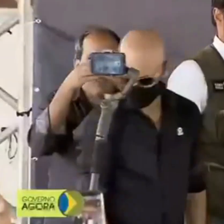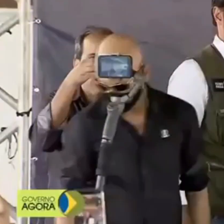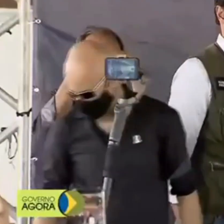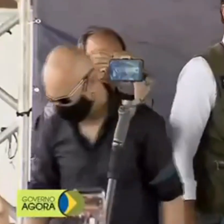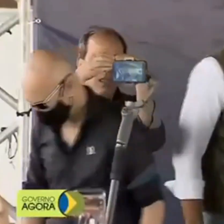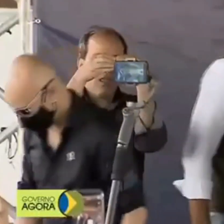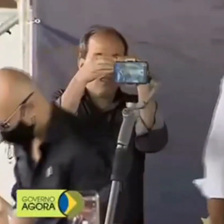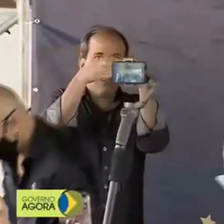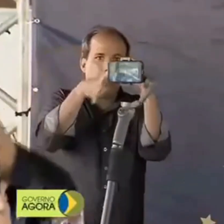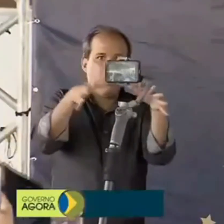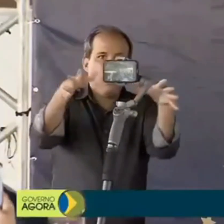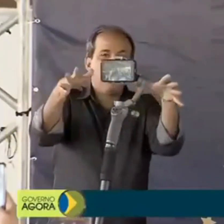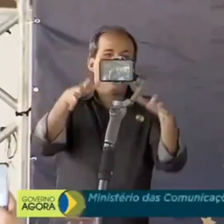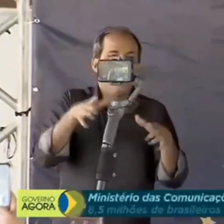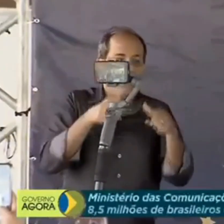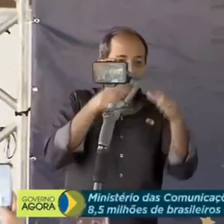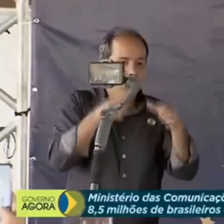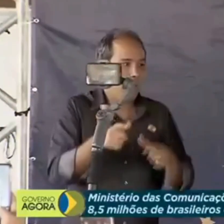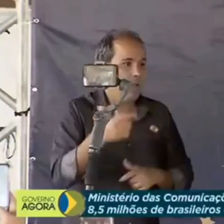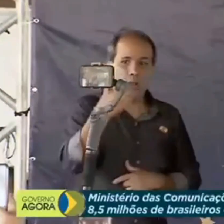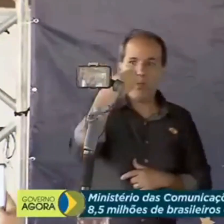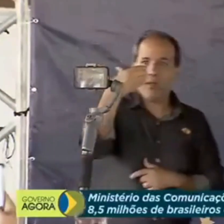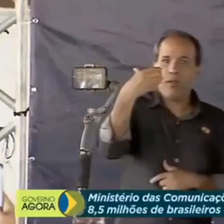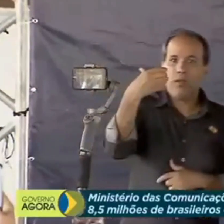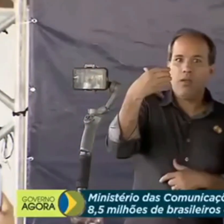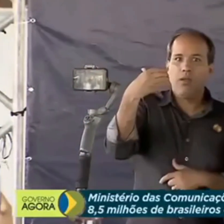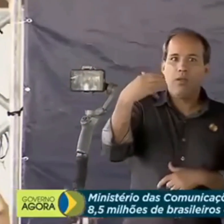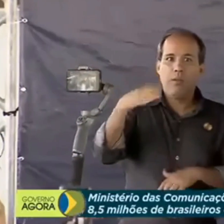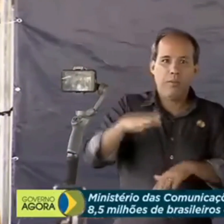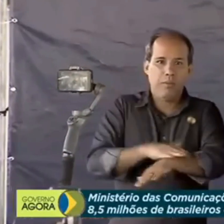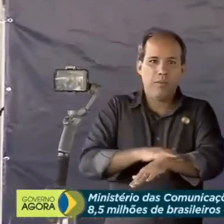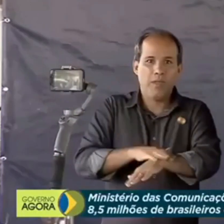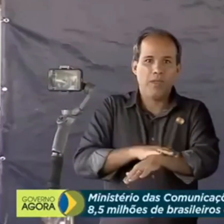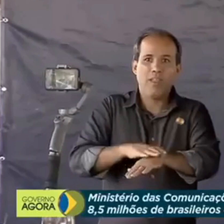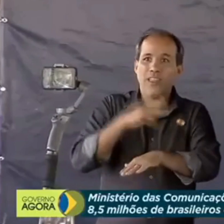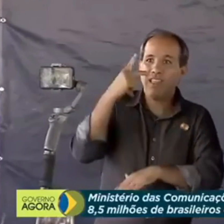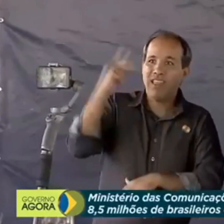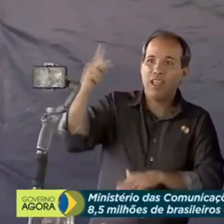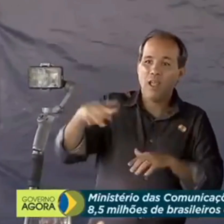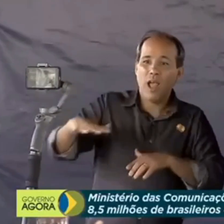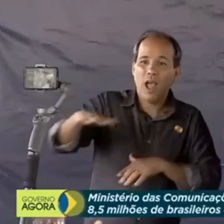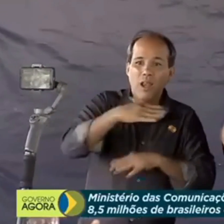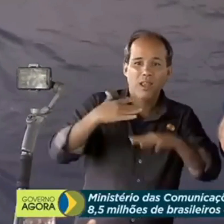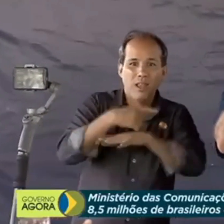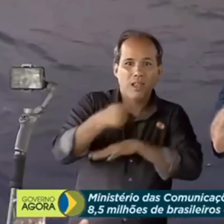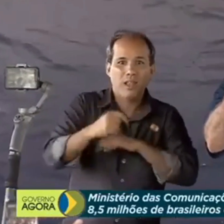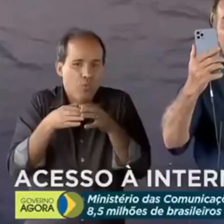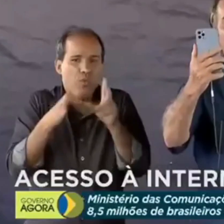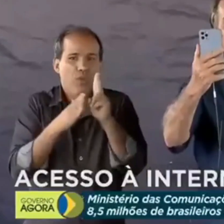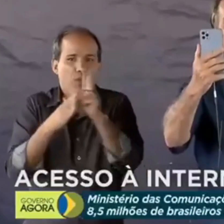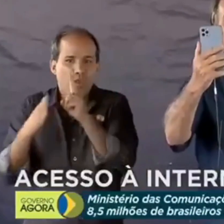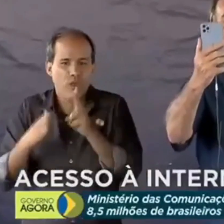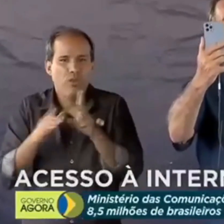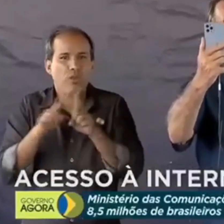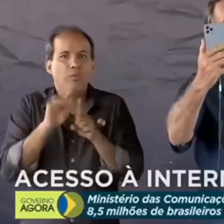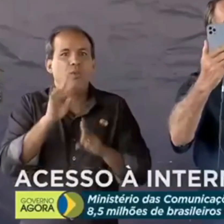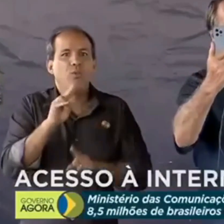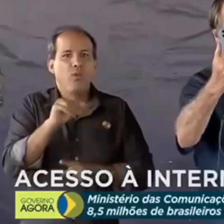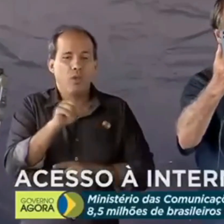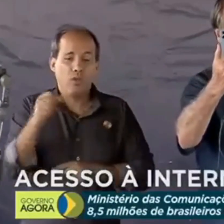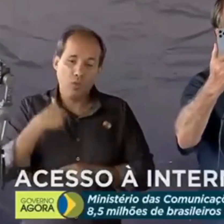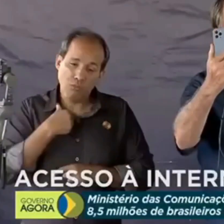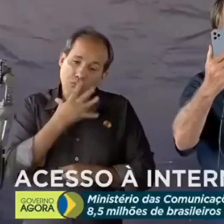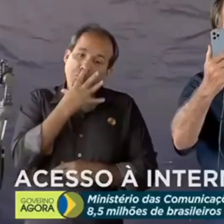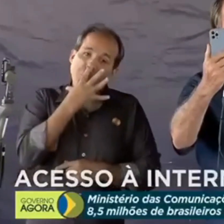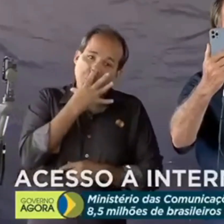Estou falando com um brasileiro aqui, pele vermelha, da região de São Gabriel da Cachoeira. E para minha